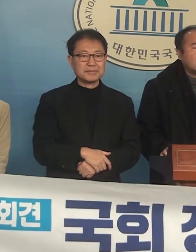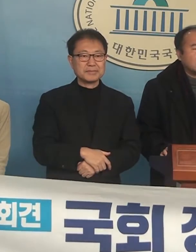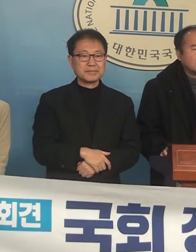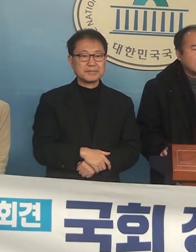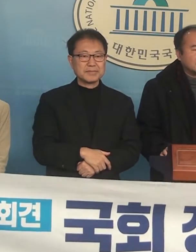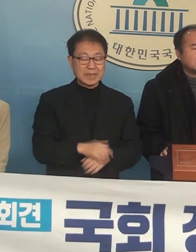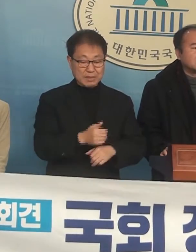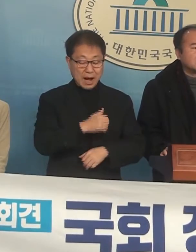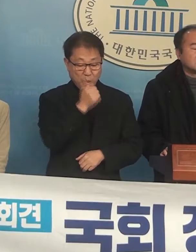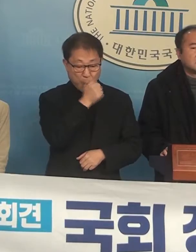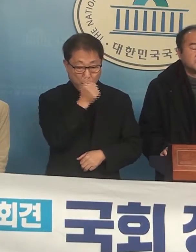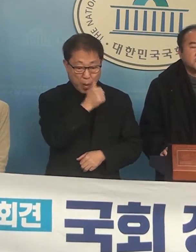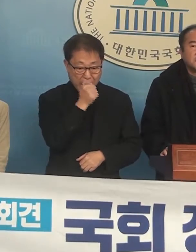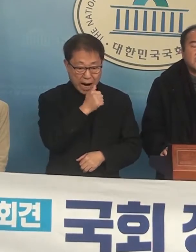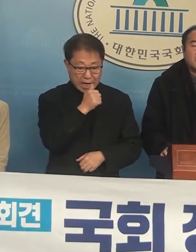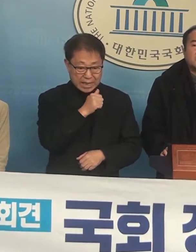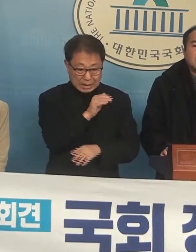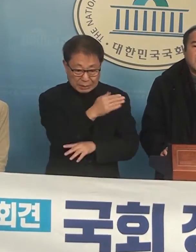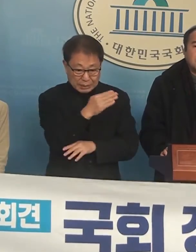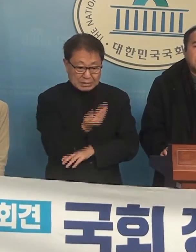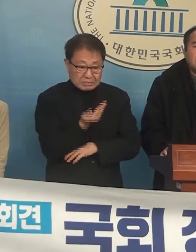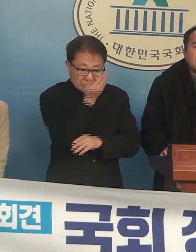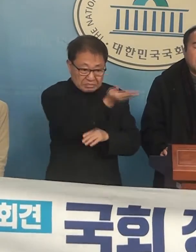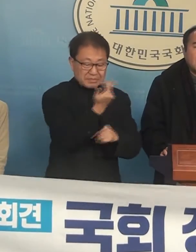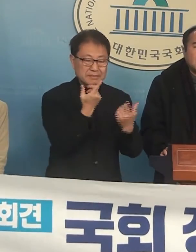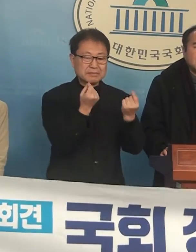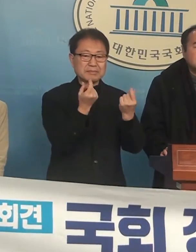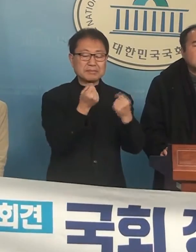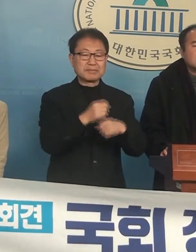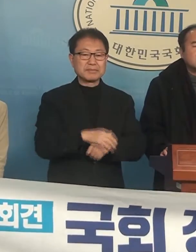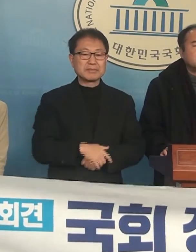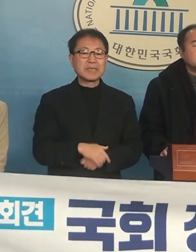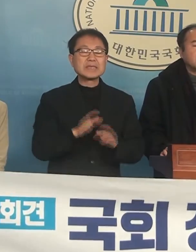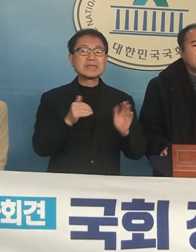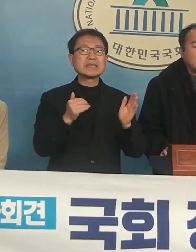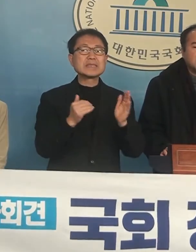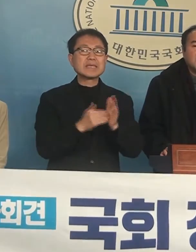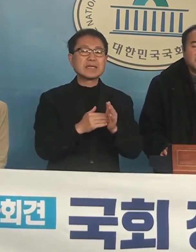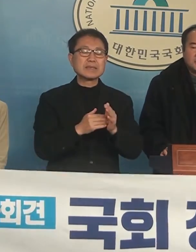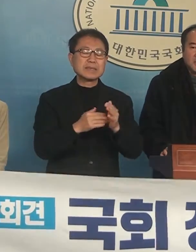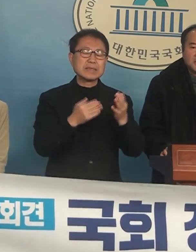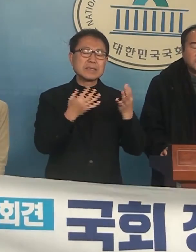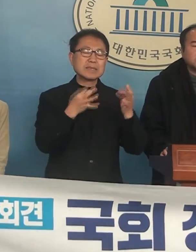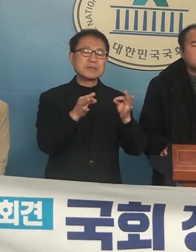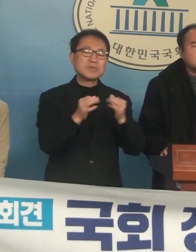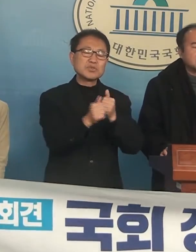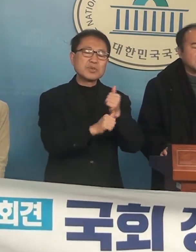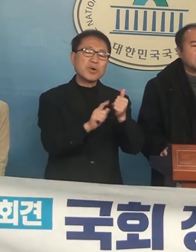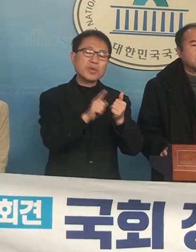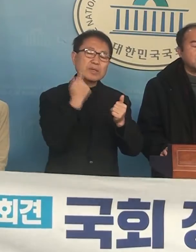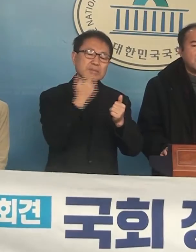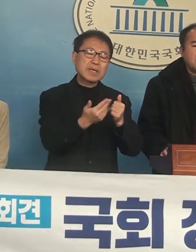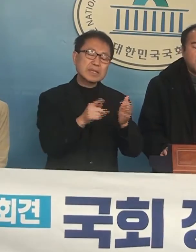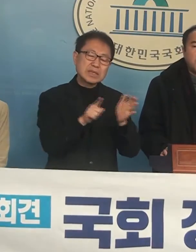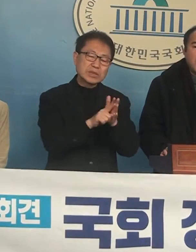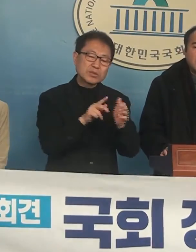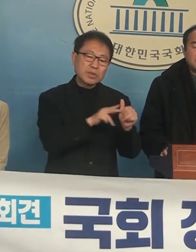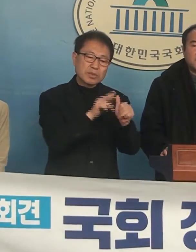완전히 고양이한테 생선을 주는 격입니다. 지금까지 금융위원회가 어떻게 했습니까? 신용정보를